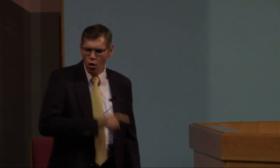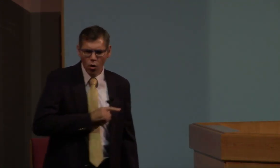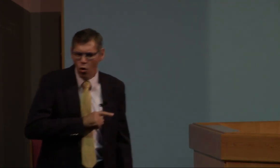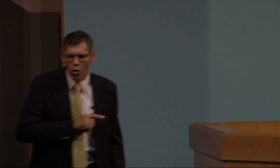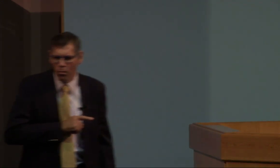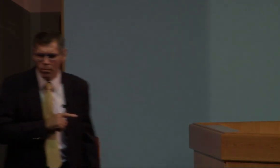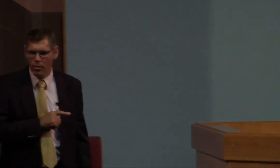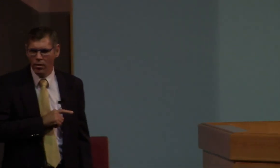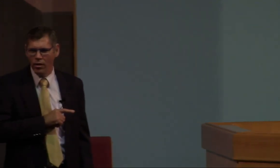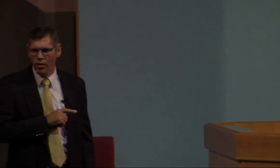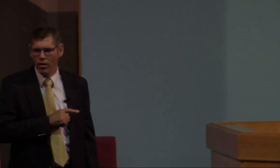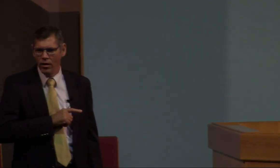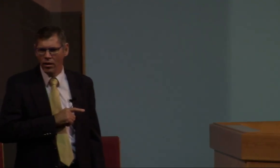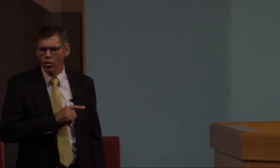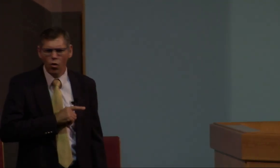Hoekom